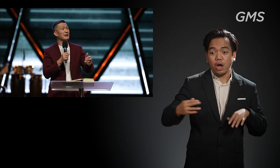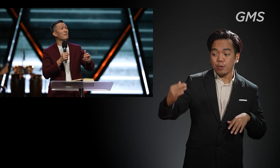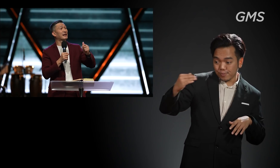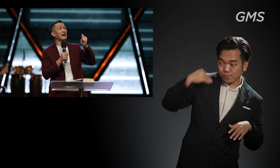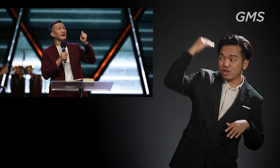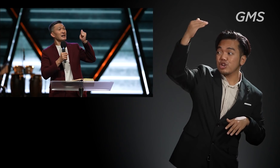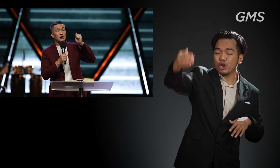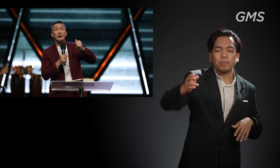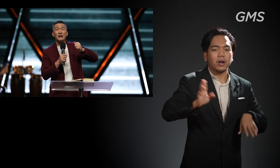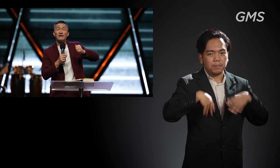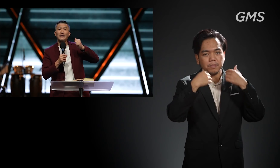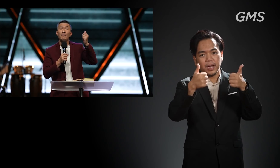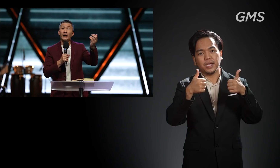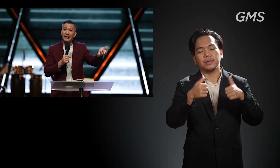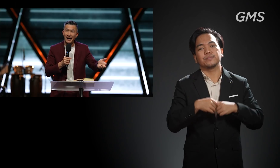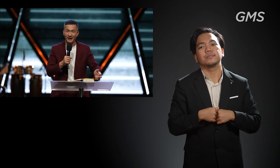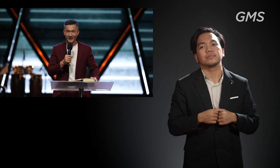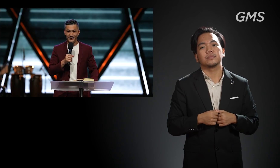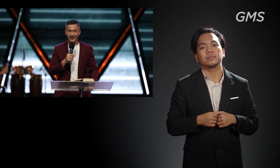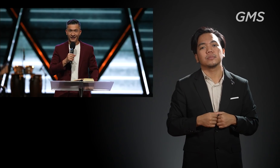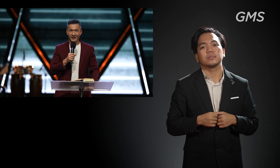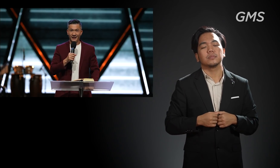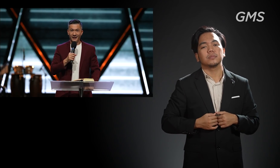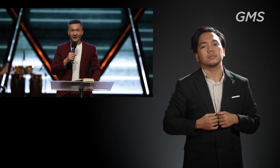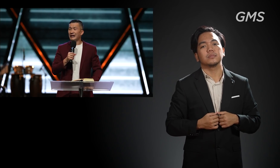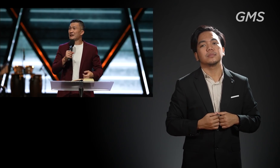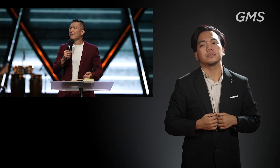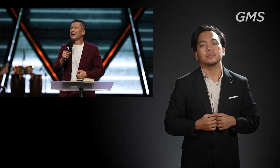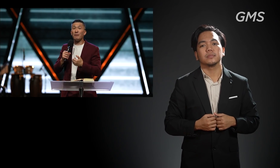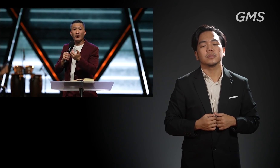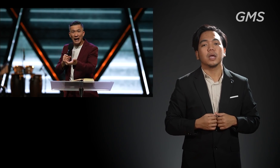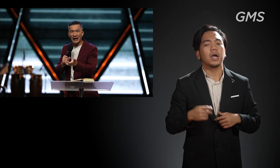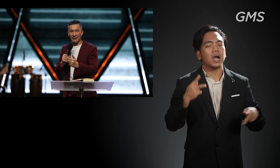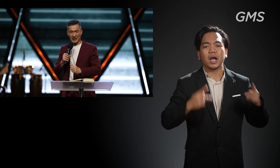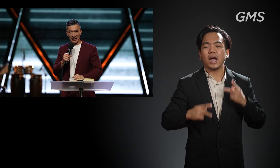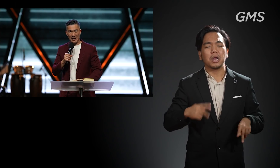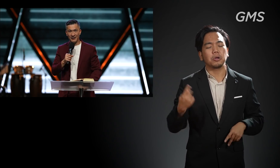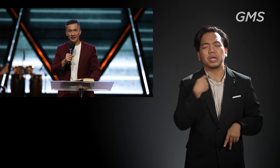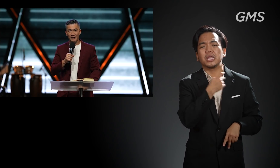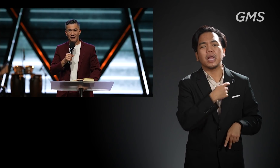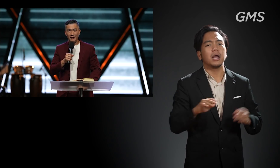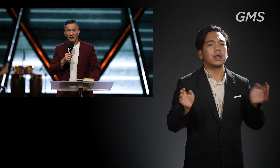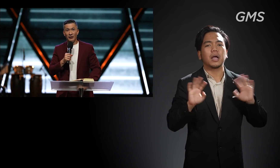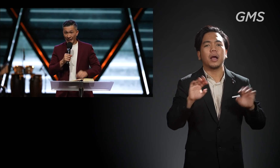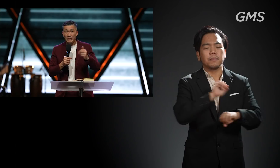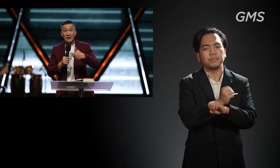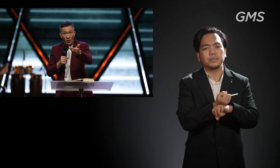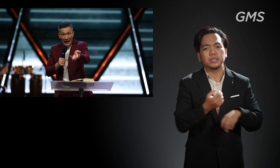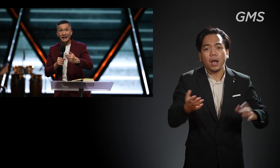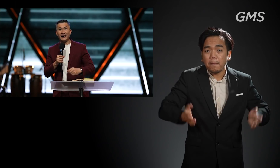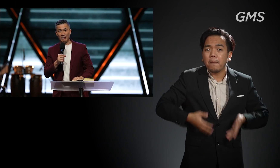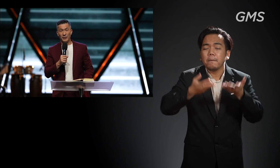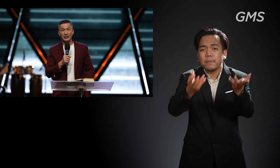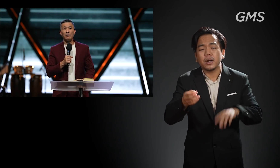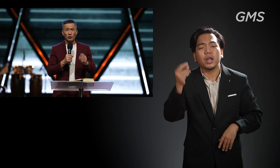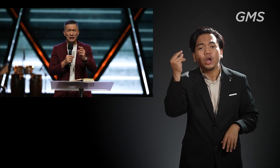tidak bisa memberikan sesuatu yang sifatnya moneter. Tidak bisa memberikan modal misalkan. Udah